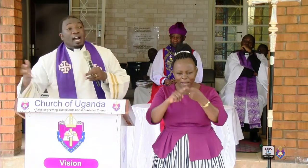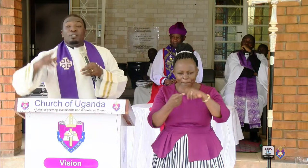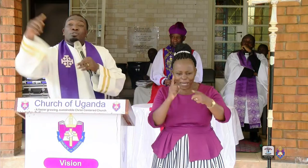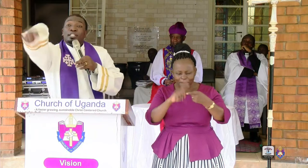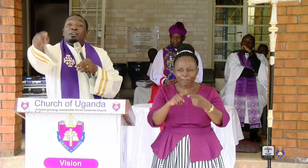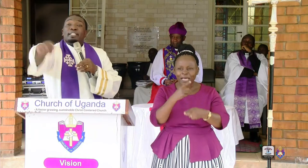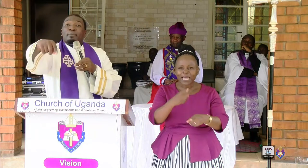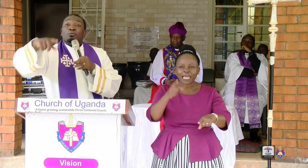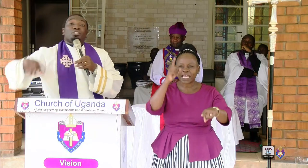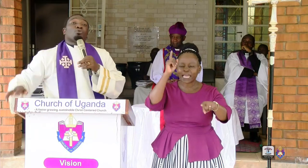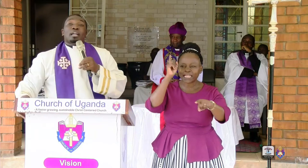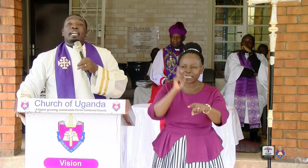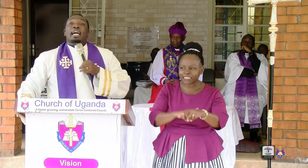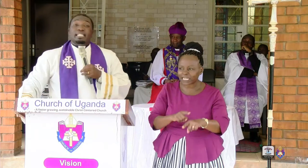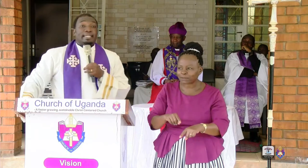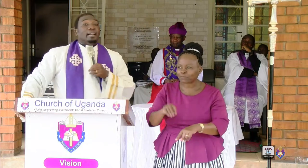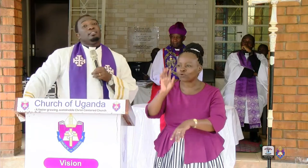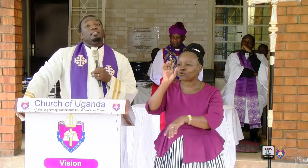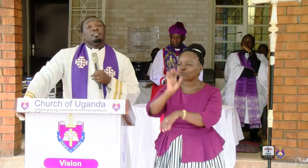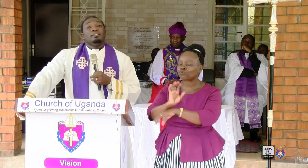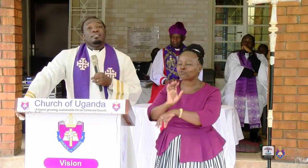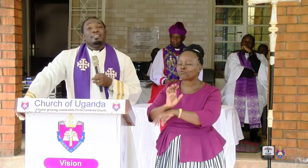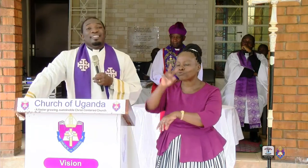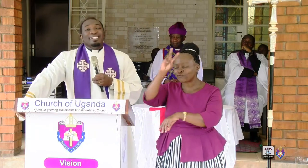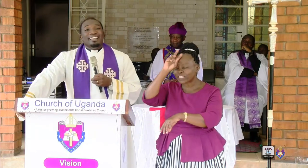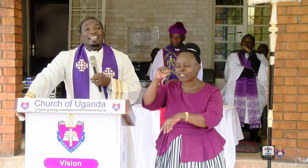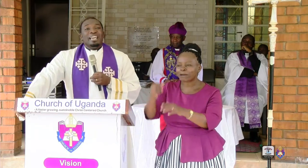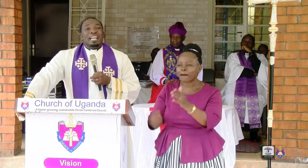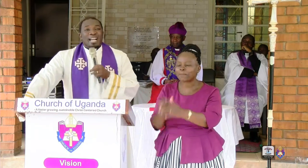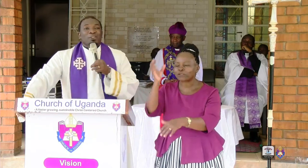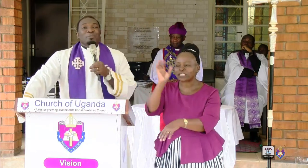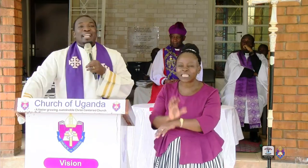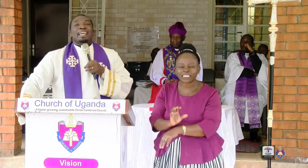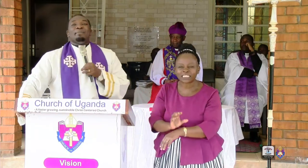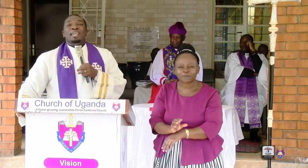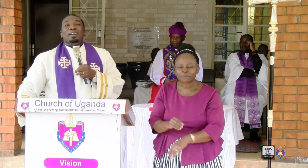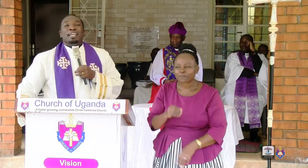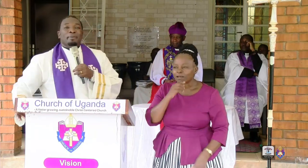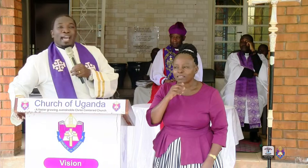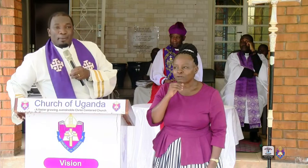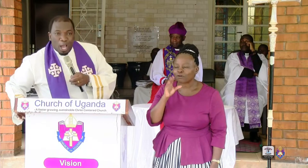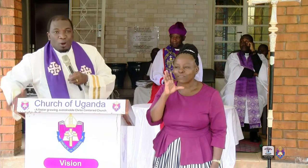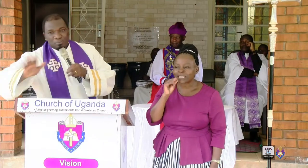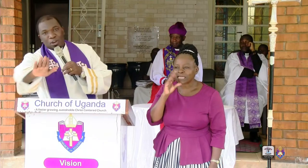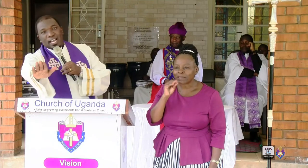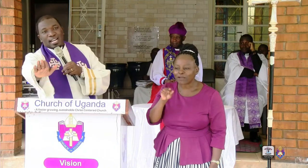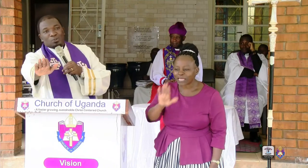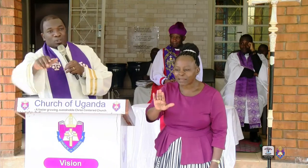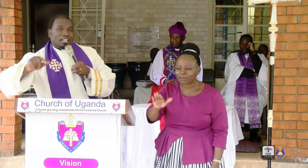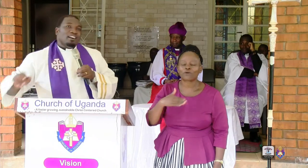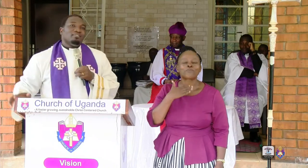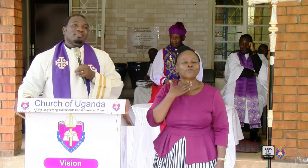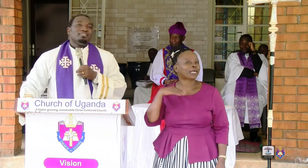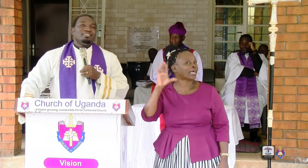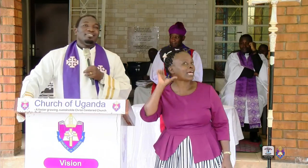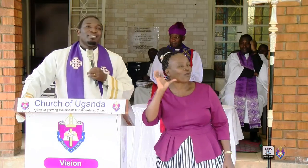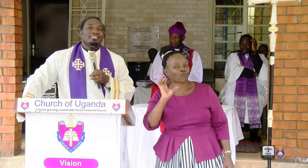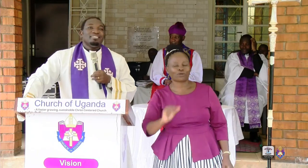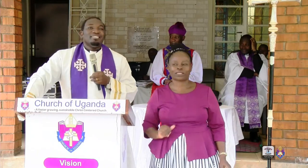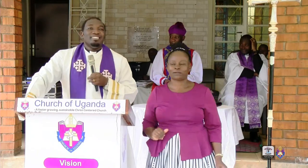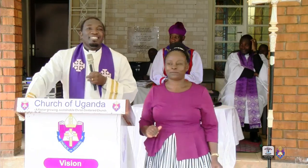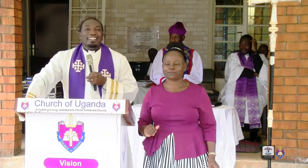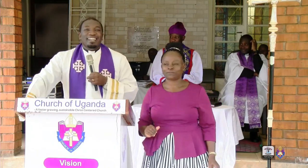yona kuchalo cha mwe kushituka ke kanisa. Ngato musajja byayogera byebyo byoyagalo ulira.